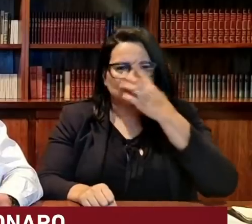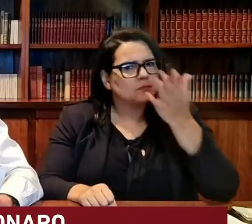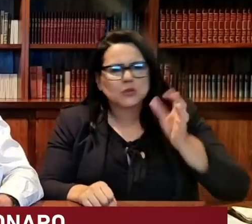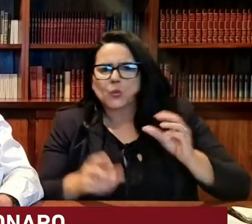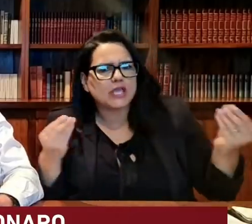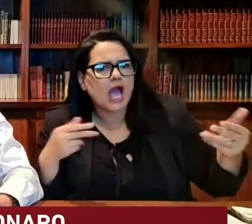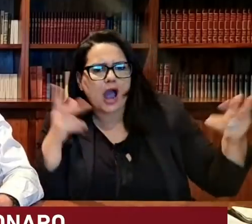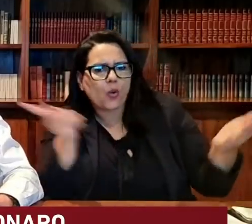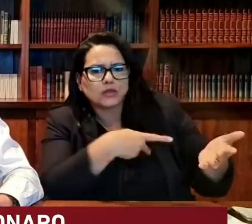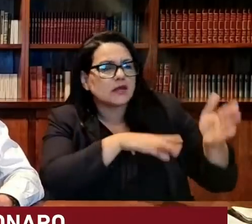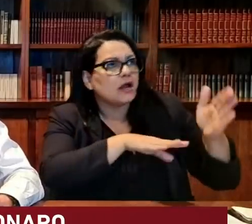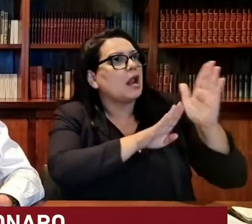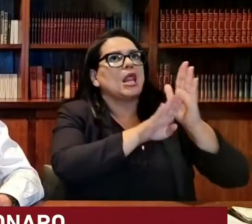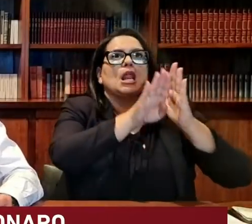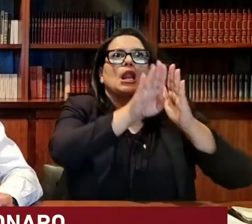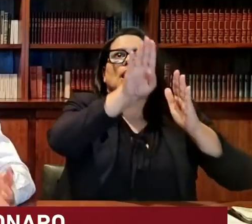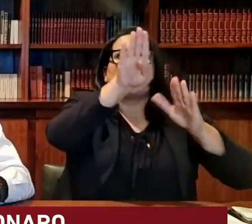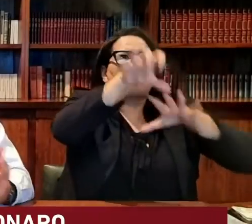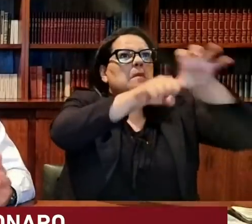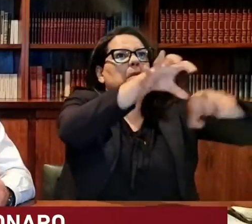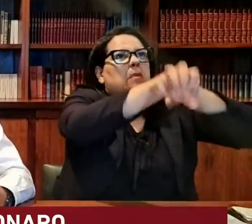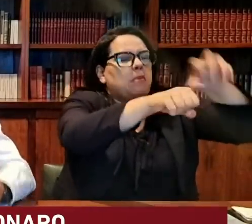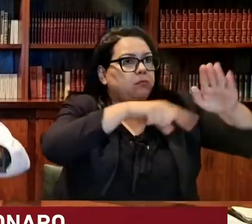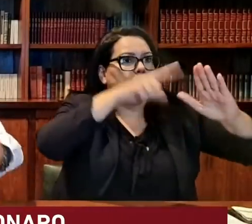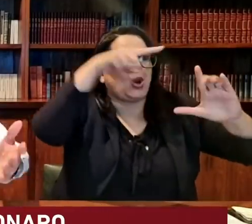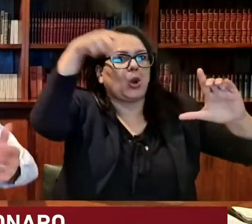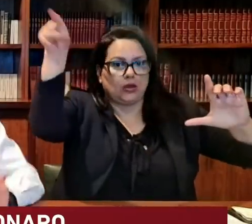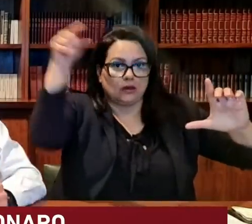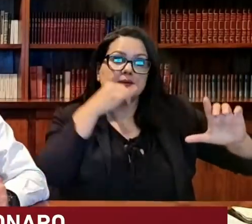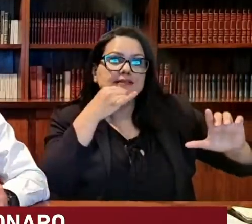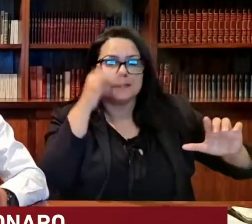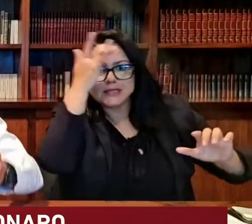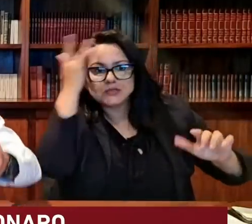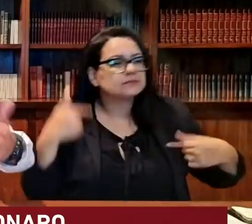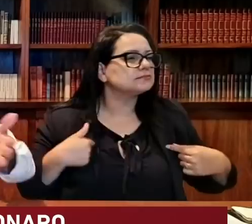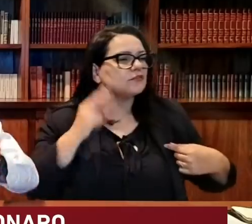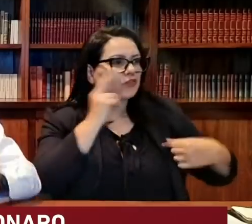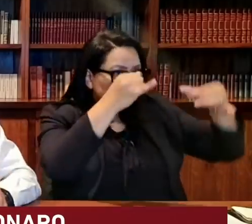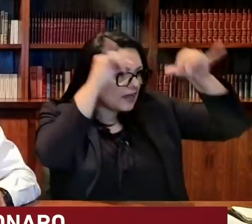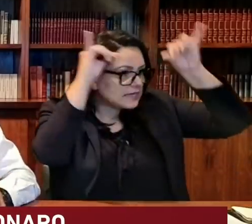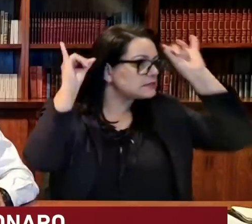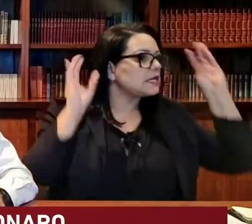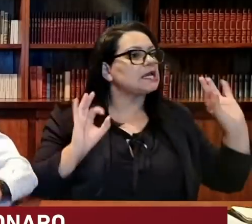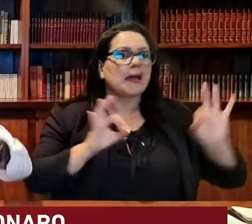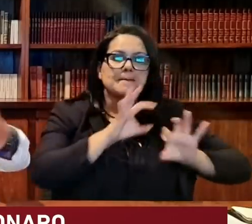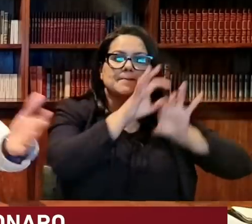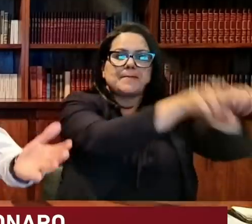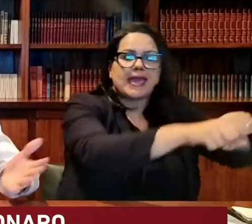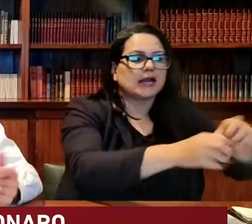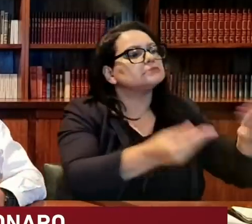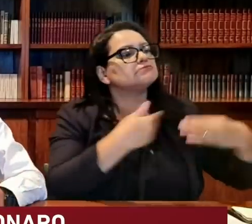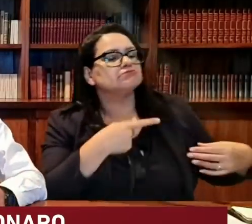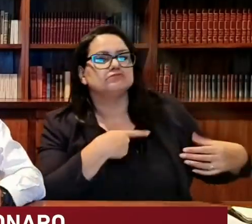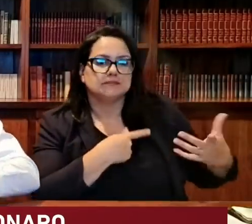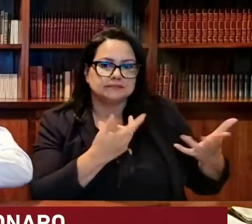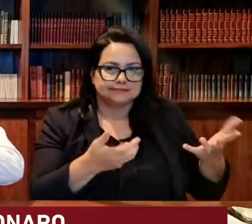para cair tanto a invasão de terra em nosso governo? Lembra, invasão de terra é alguém que invadiu uma fazenda, uma propriedade privada. É um fazendeiro,